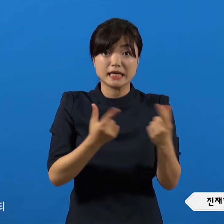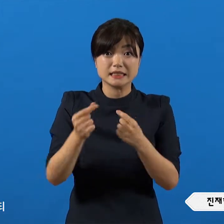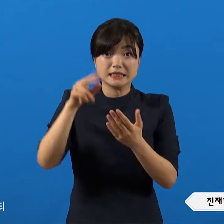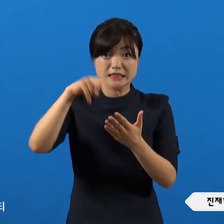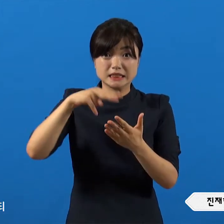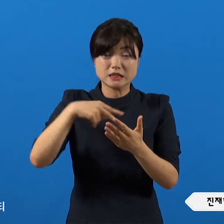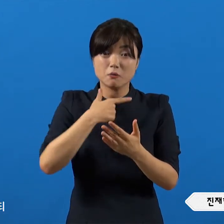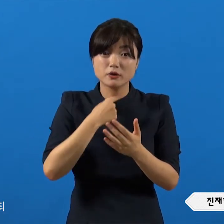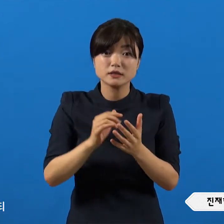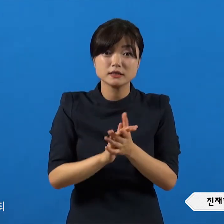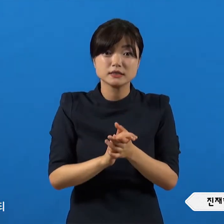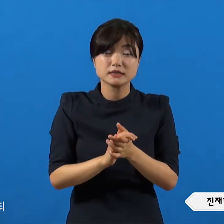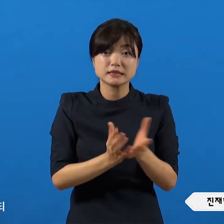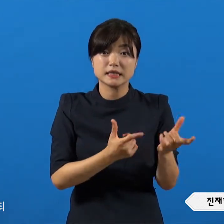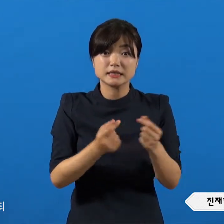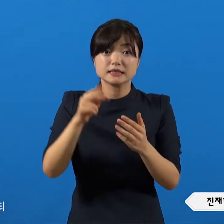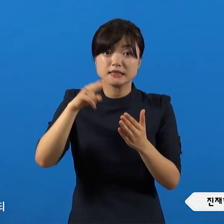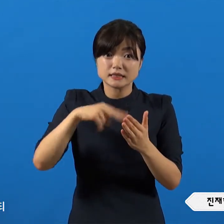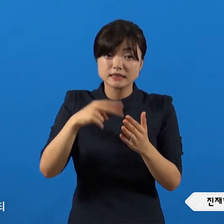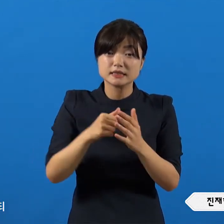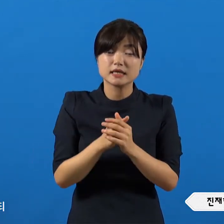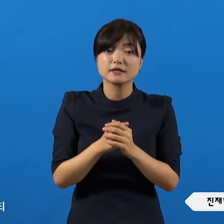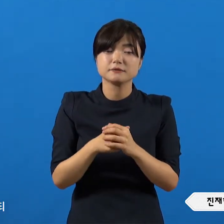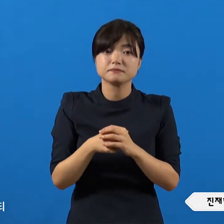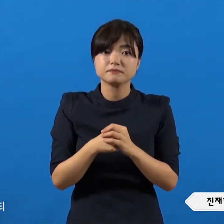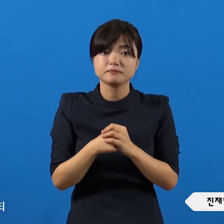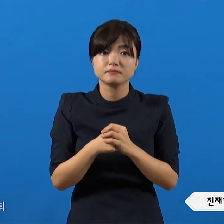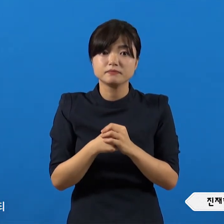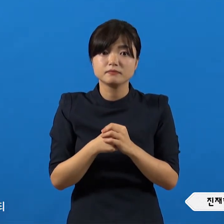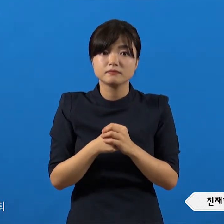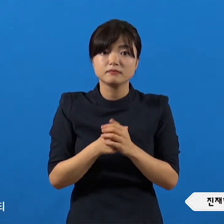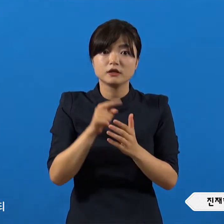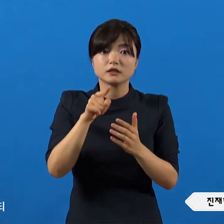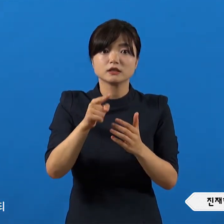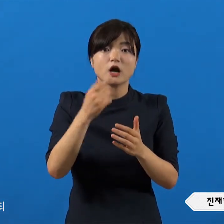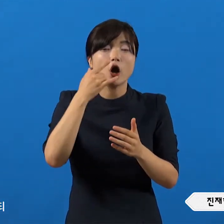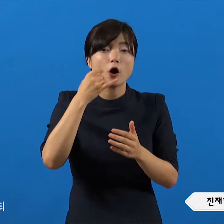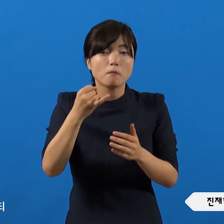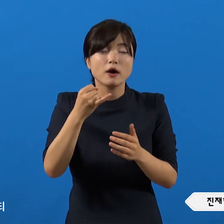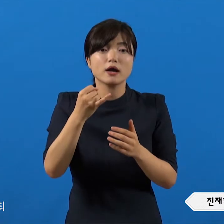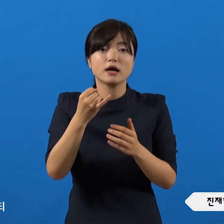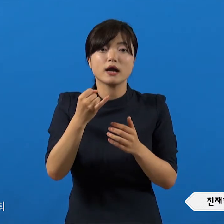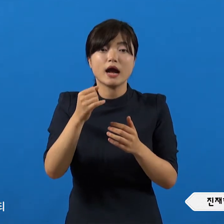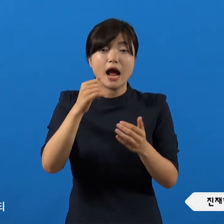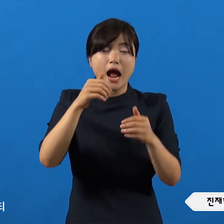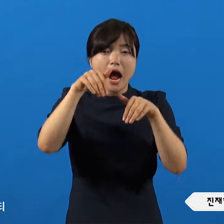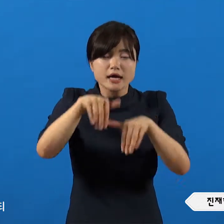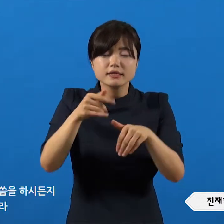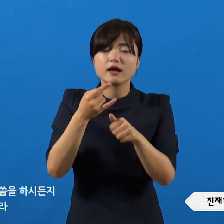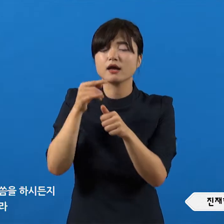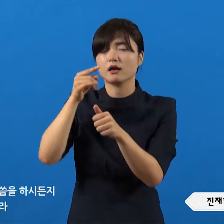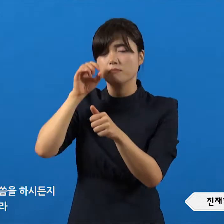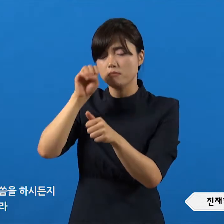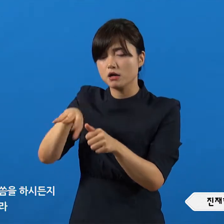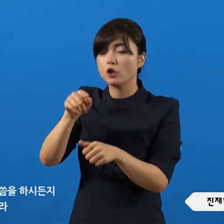5절 말씀 한 목소리로 읽겠습니다. 시작. 어머니가